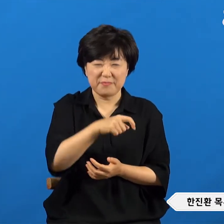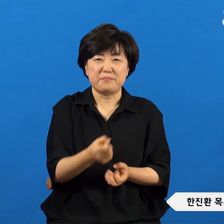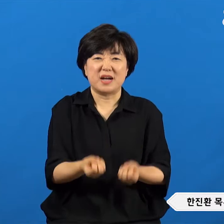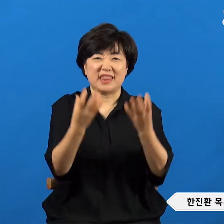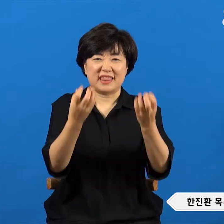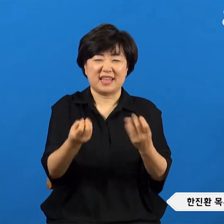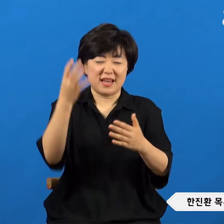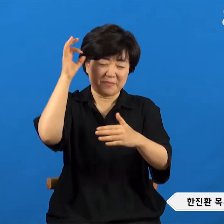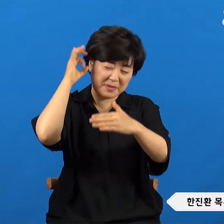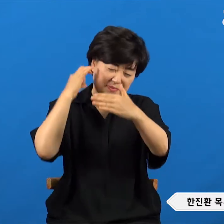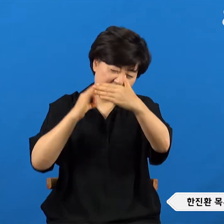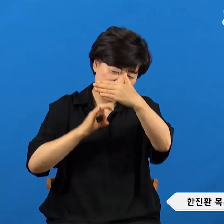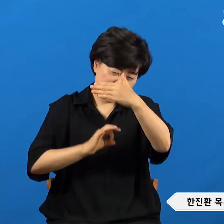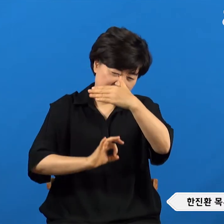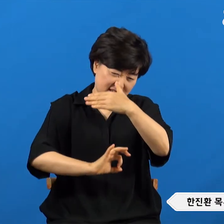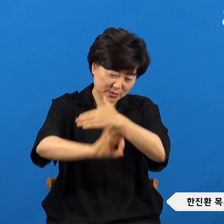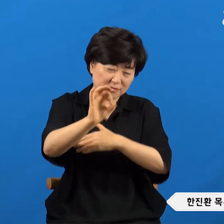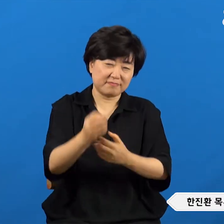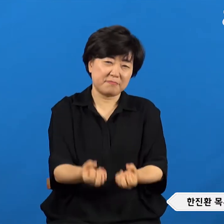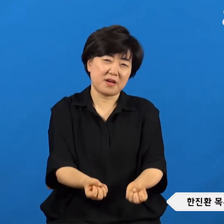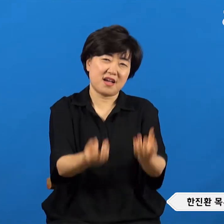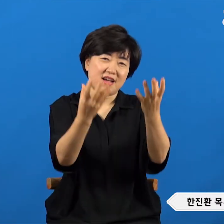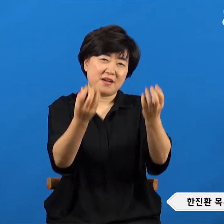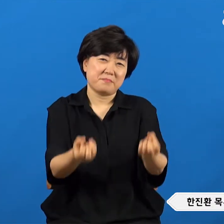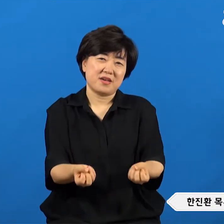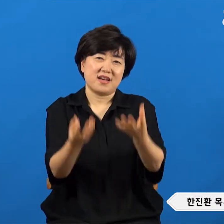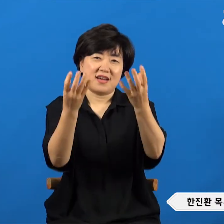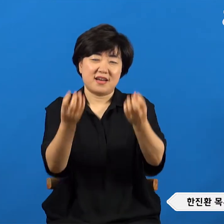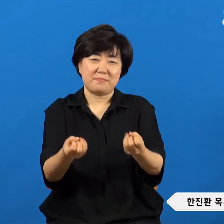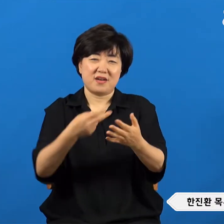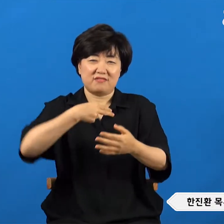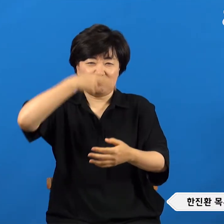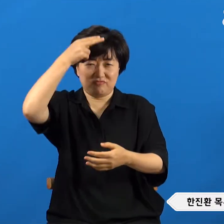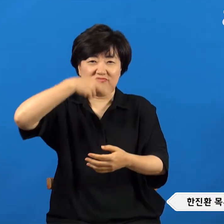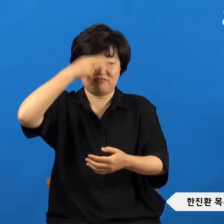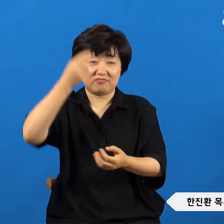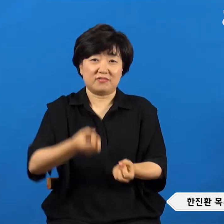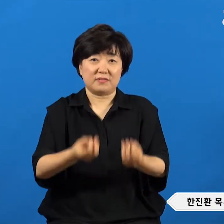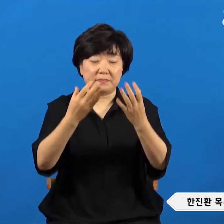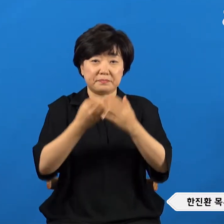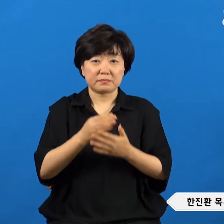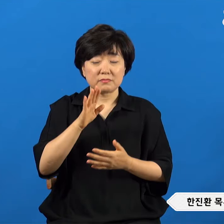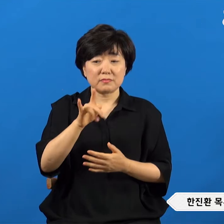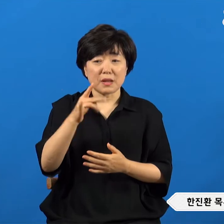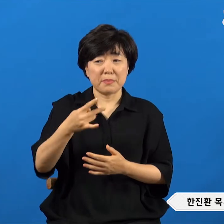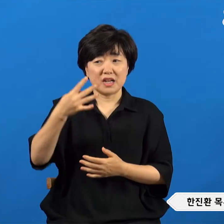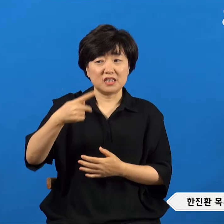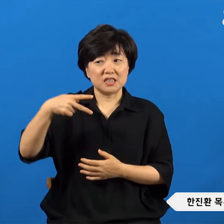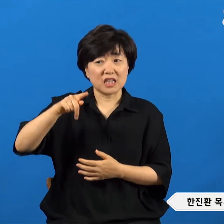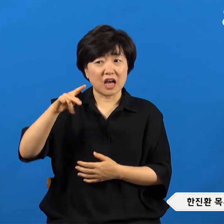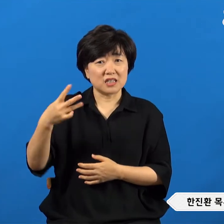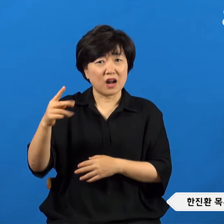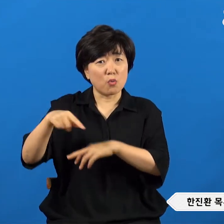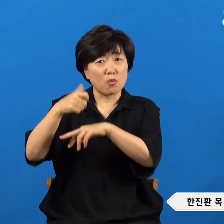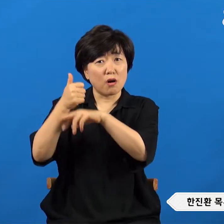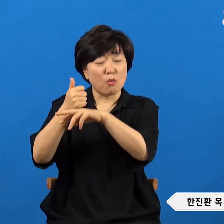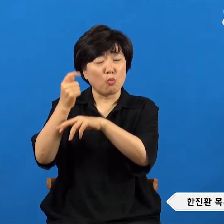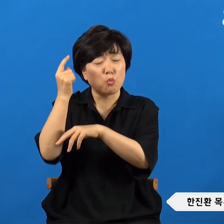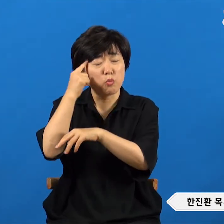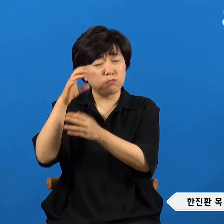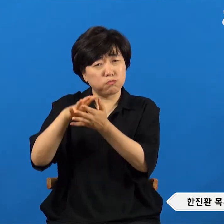파티가 밤새도록 계속되고 있었습니다. 벨사살 왕은 왜 그런 택도 없는 짓을 했을까요?